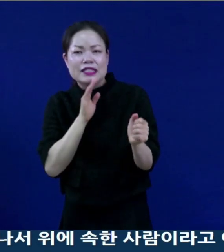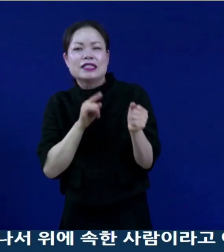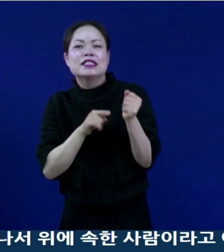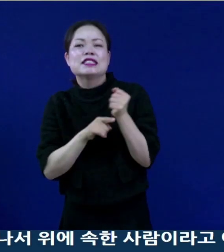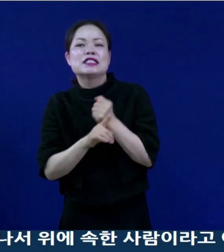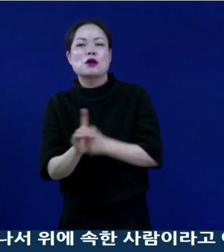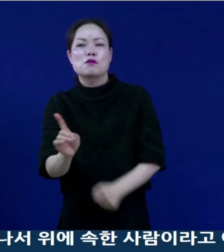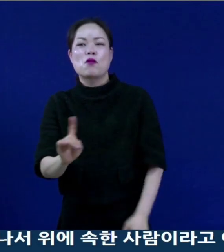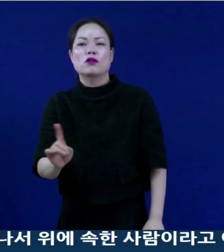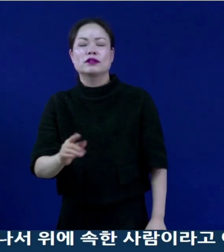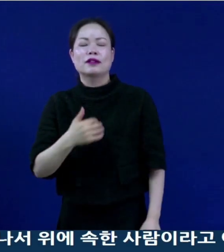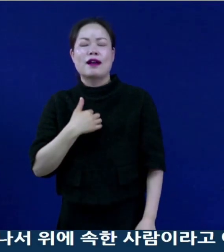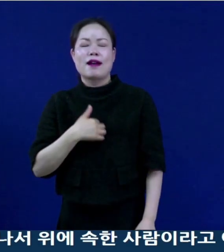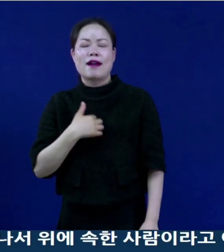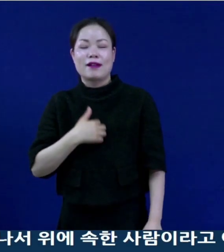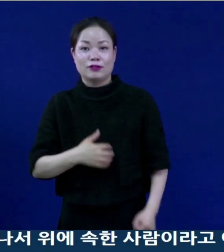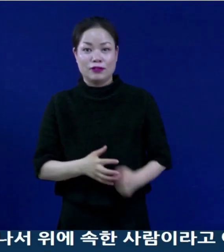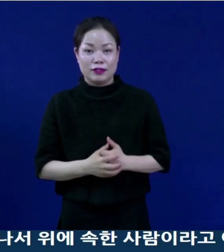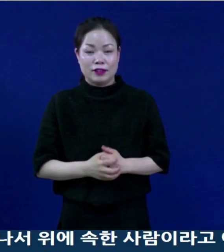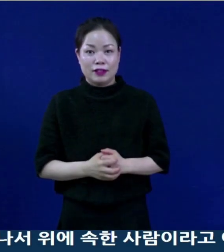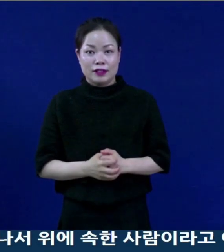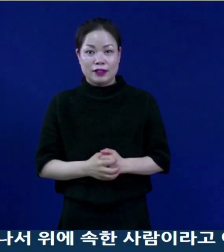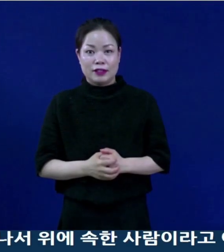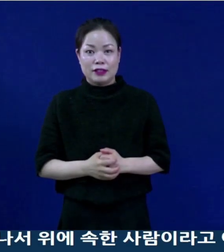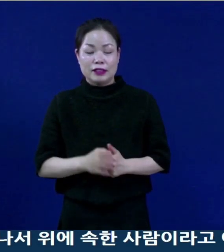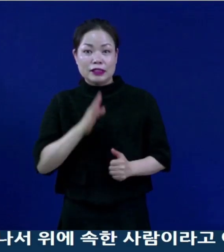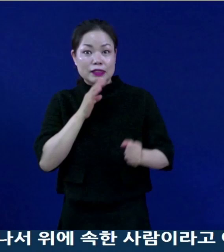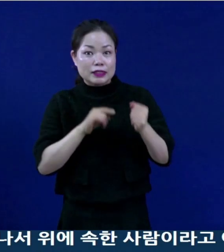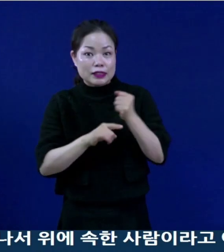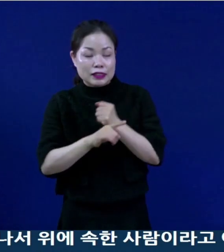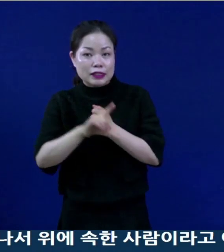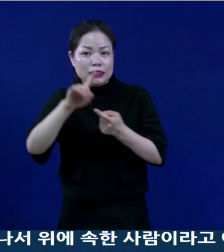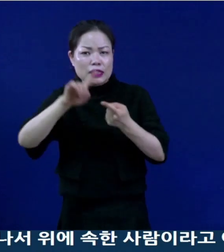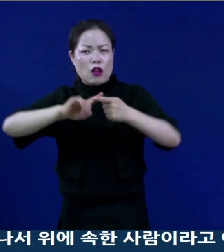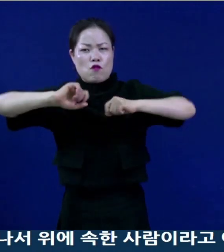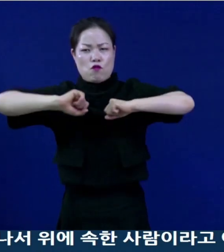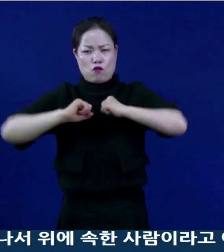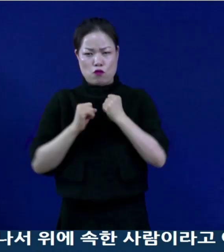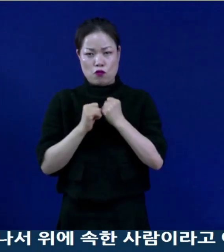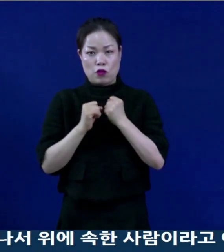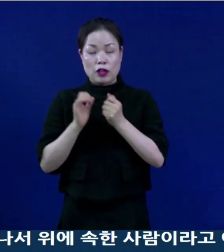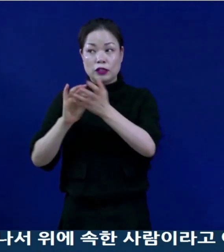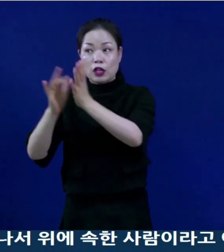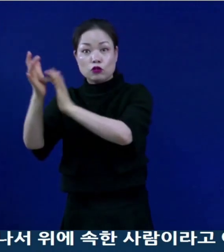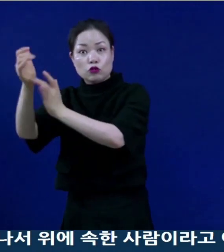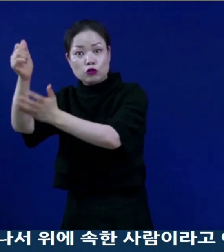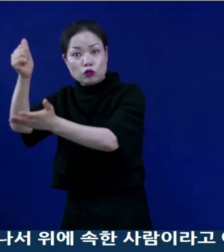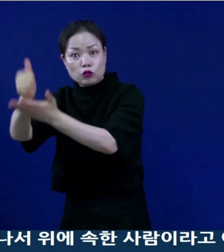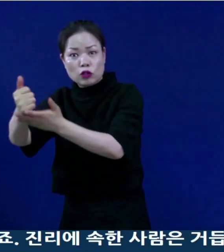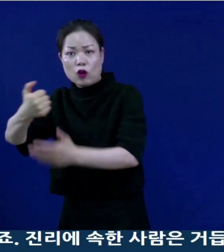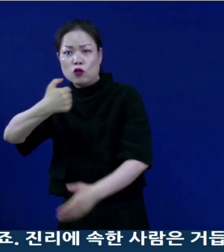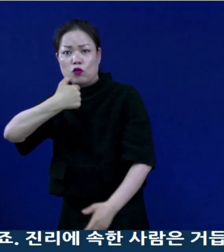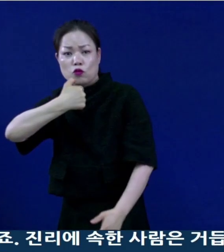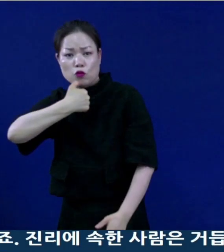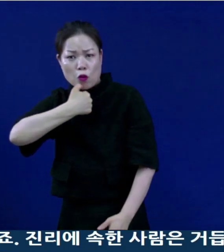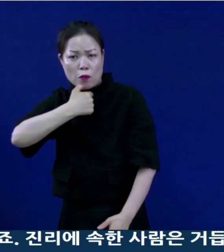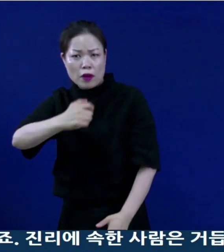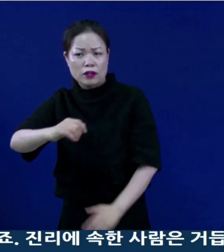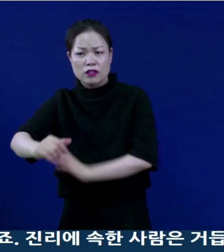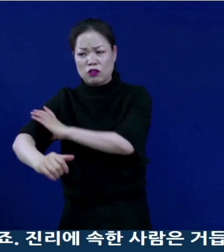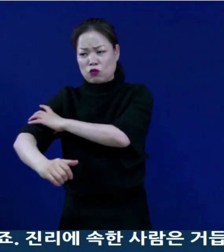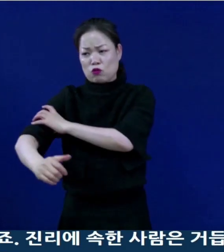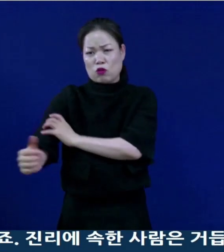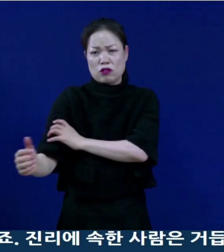진리가 무엇인지를 알아본다는 겁니다. 그리고 그 진리를 따른다는 겁니다. 예수님은 로마와 같이